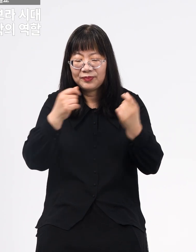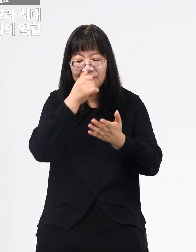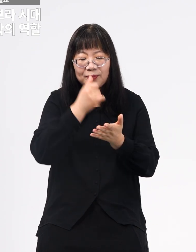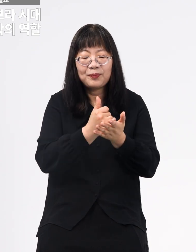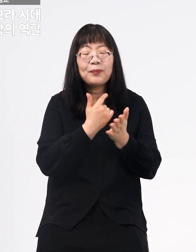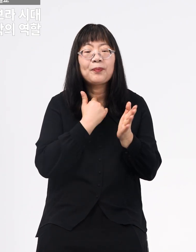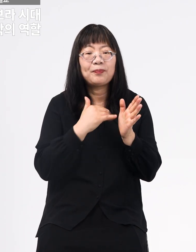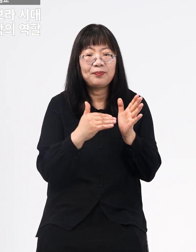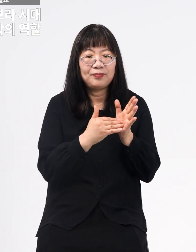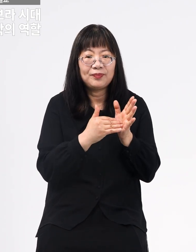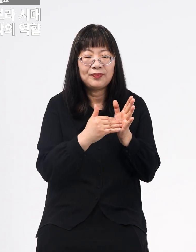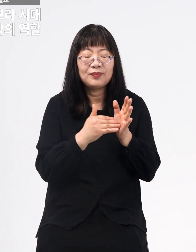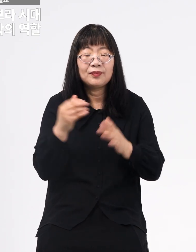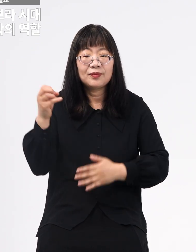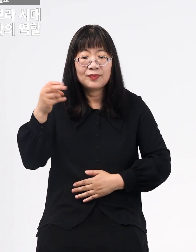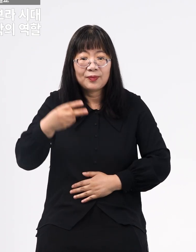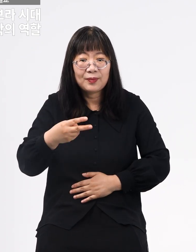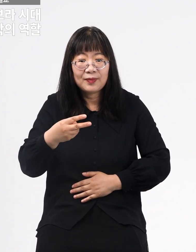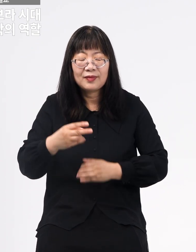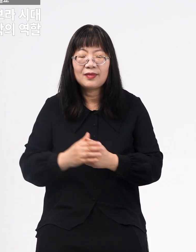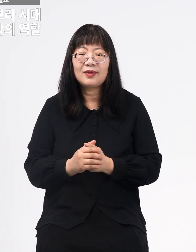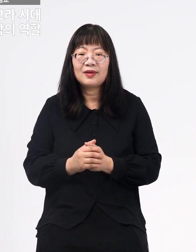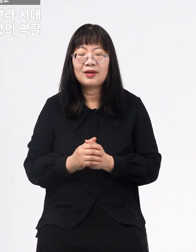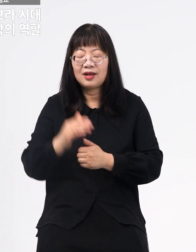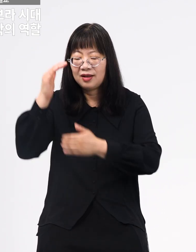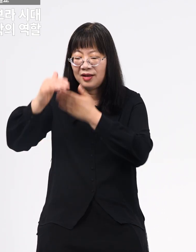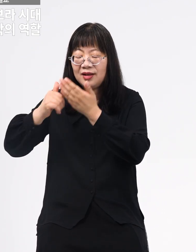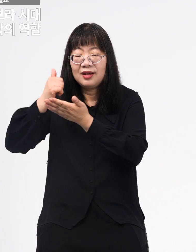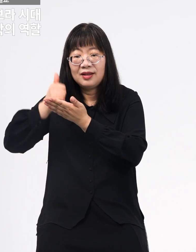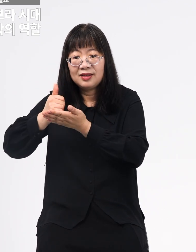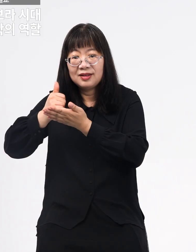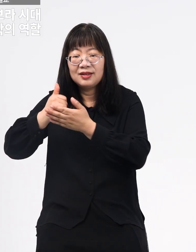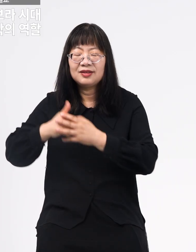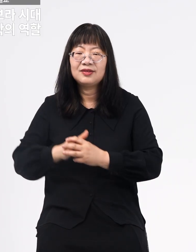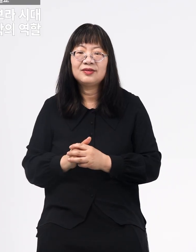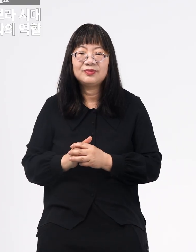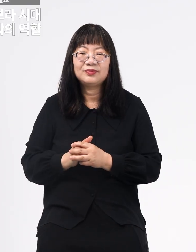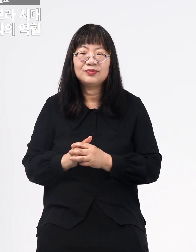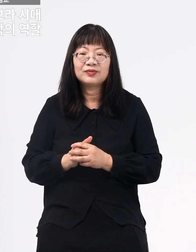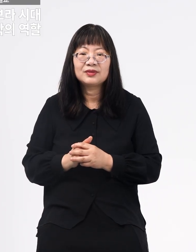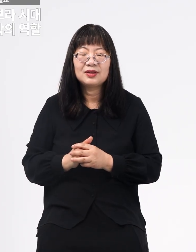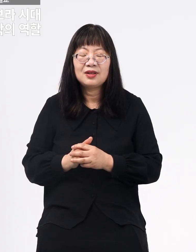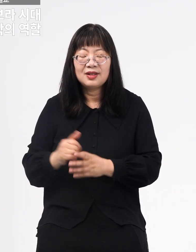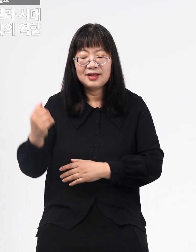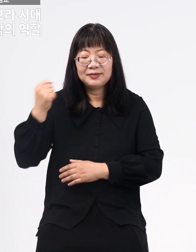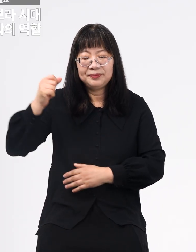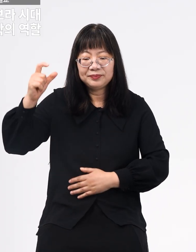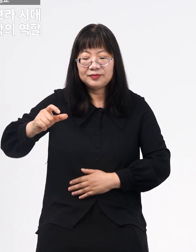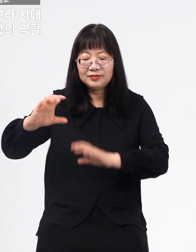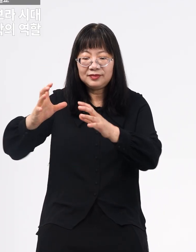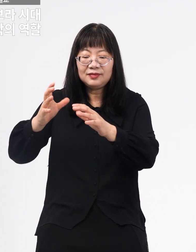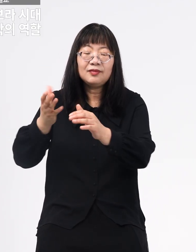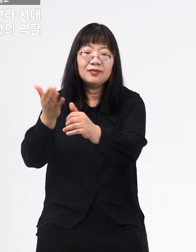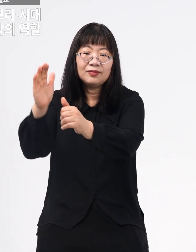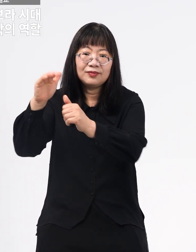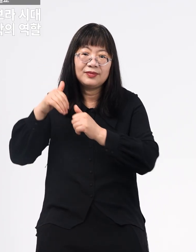지어요. 그리고 하나님이 열강들을 들어서 이